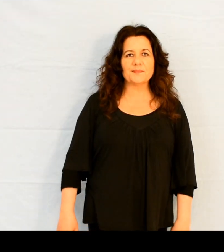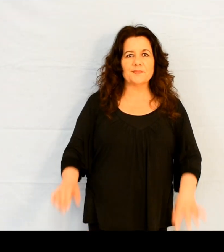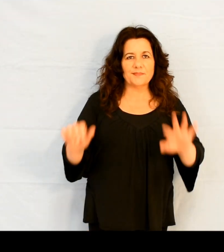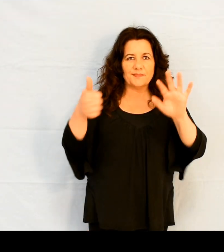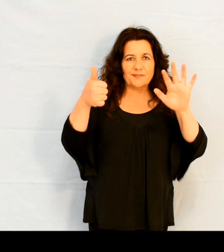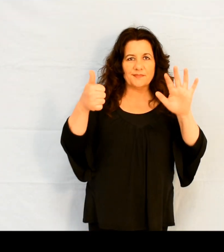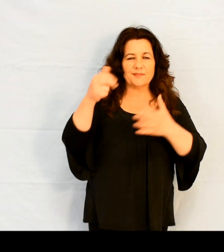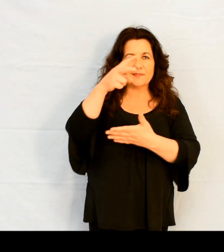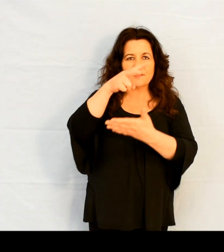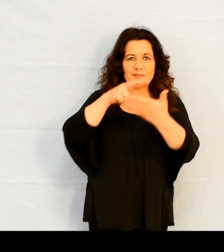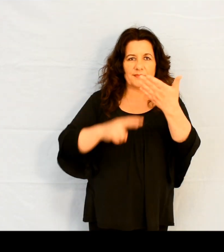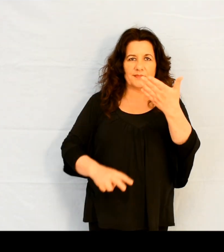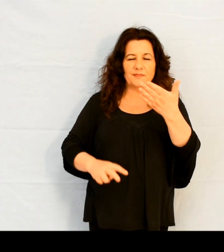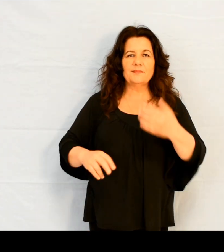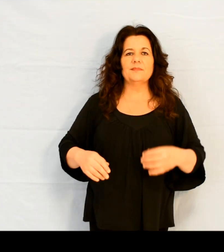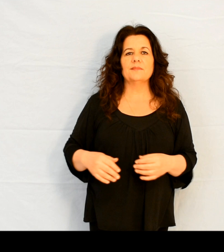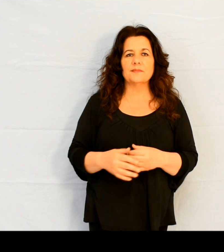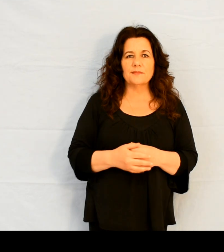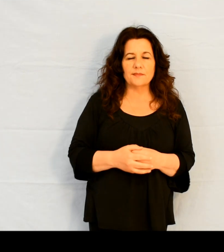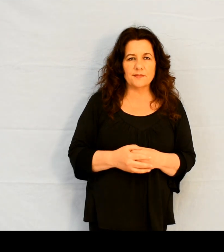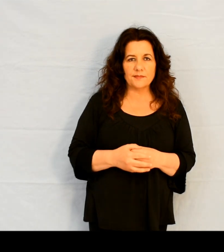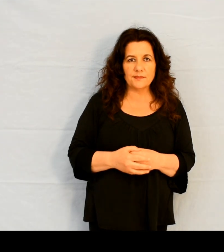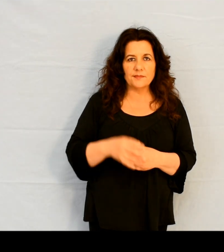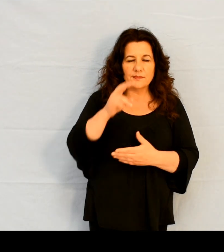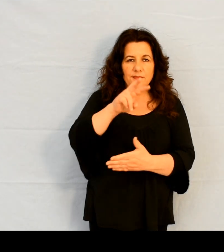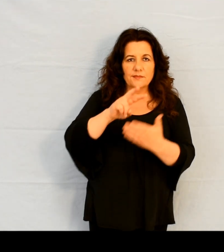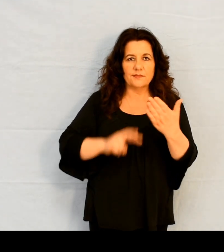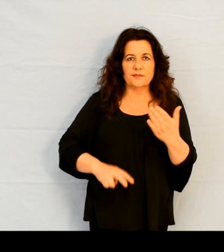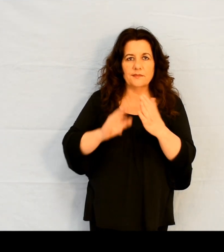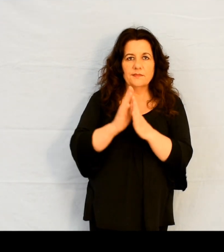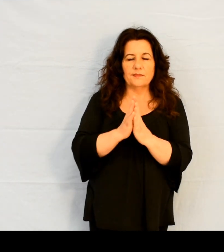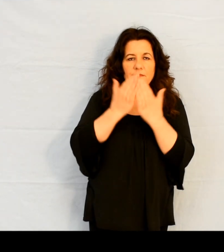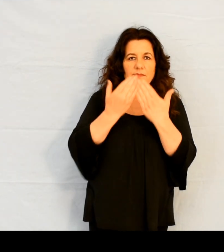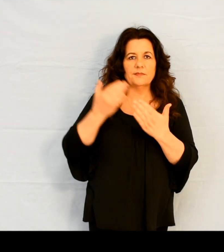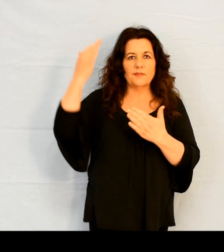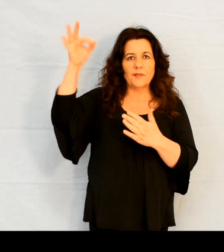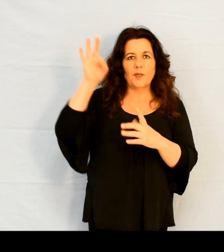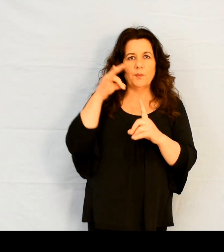Sixième lecture. Lecture du livre du prophète Baruch.